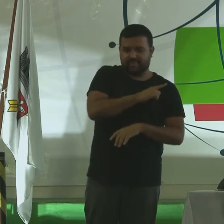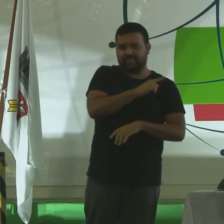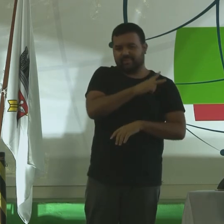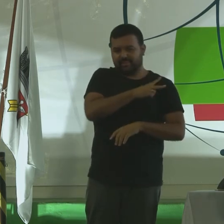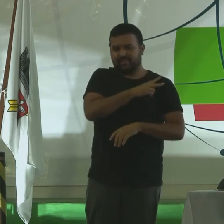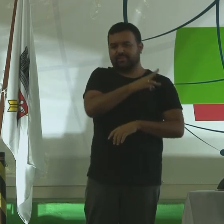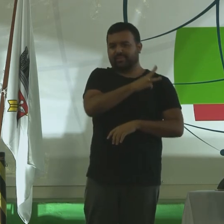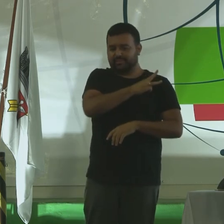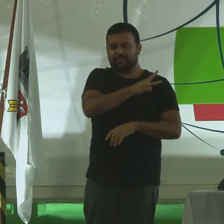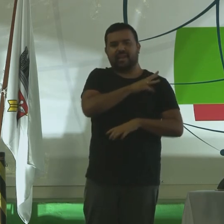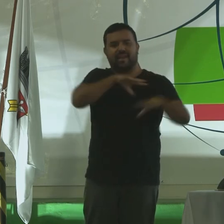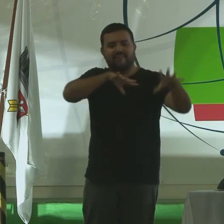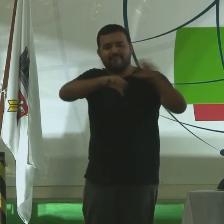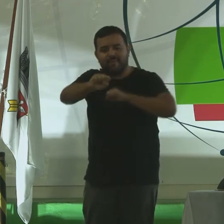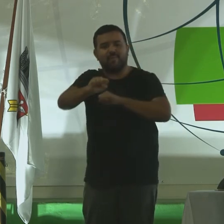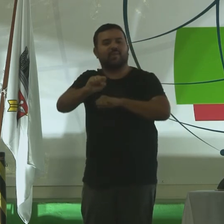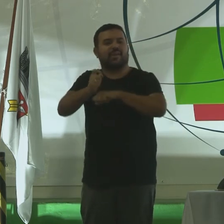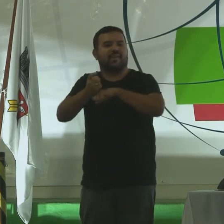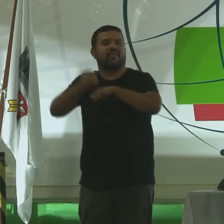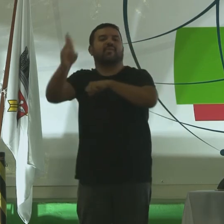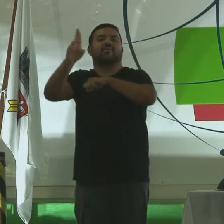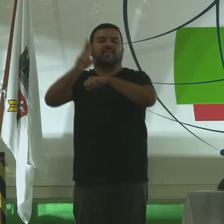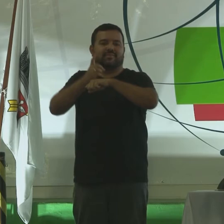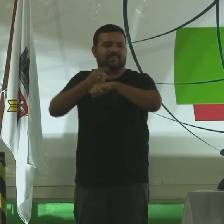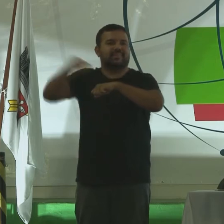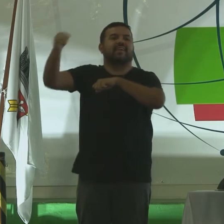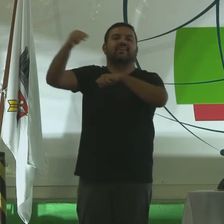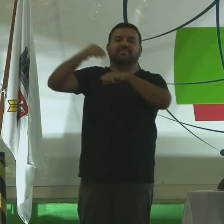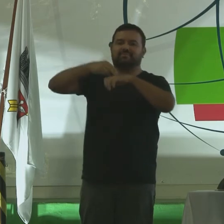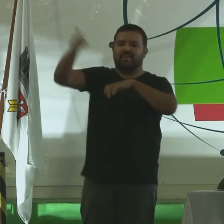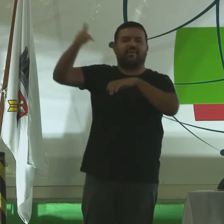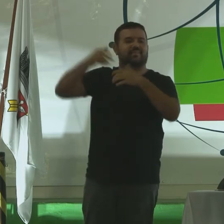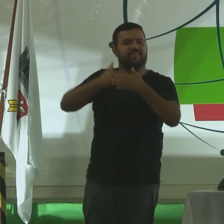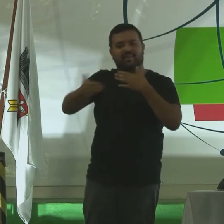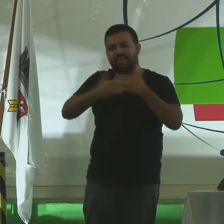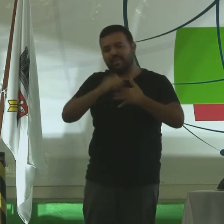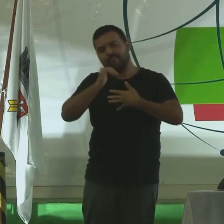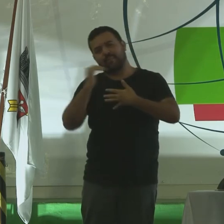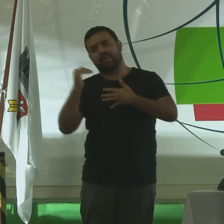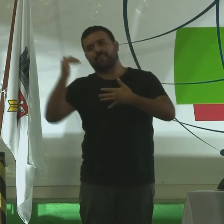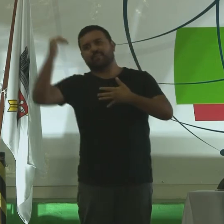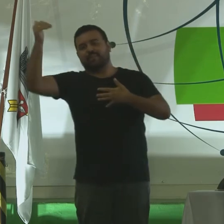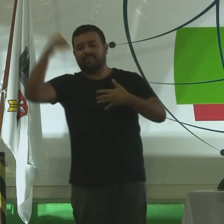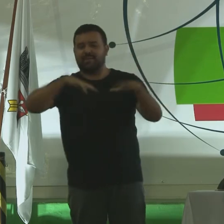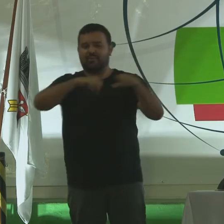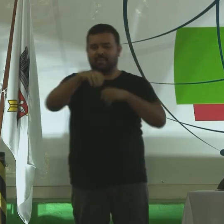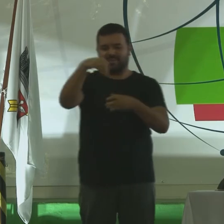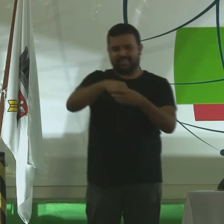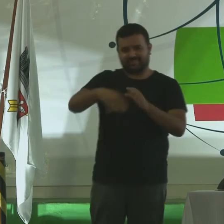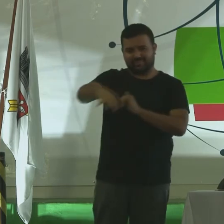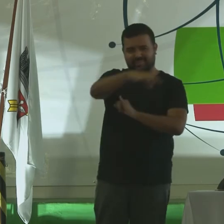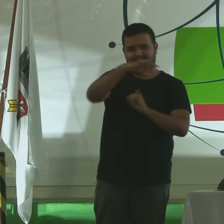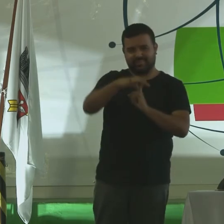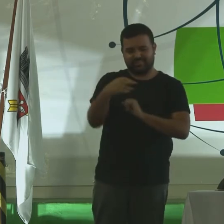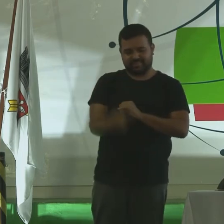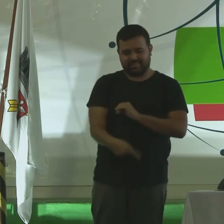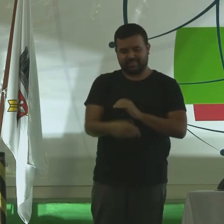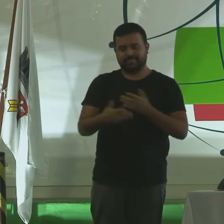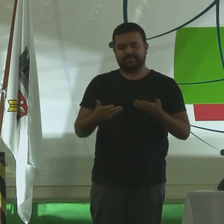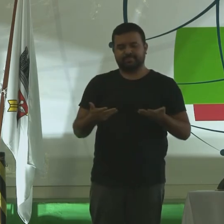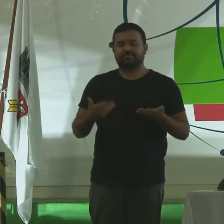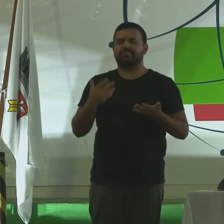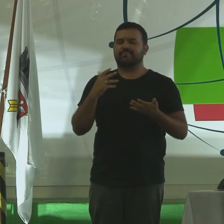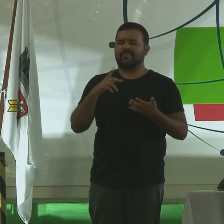saia, claro, da pós-graduação, que ele possa passar por todos os nossos níveis de educação. Então, é